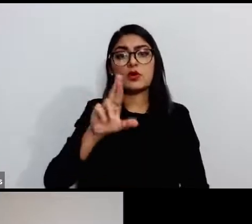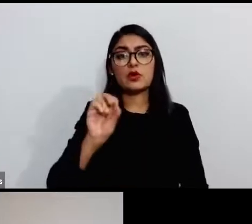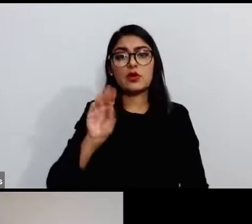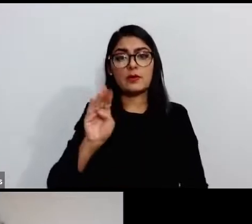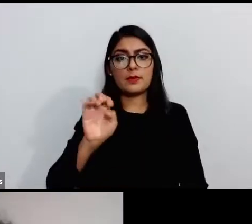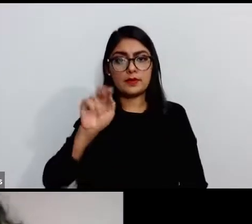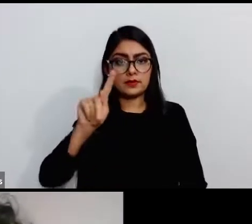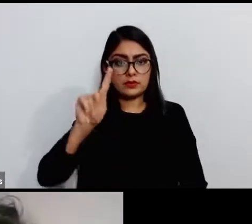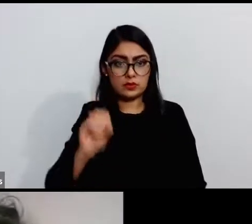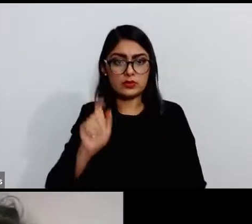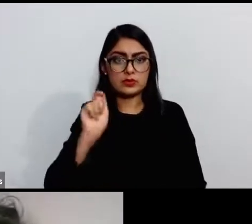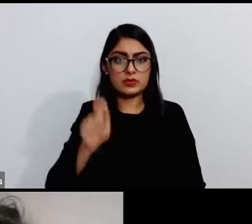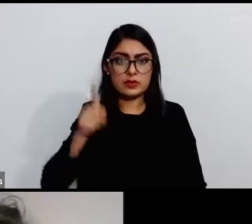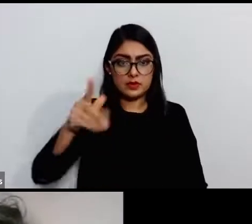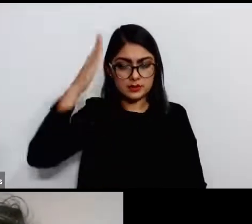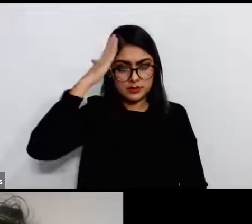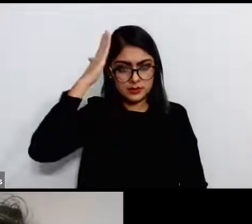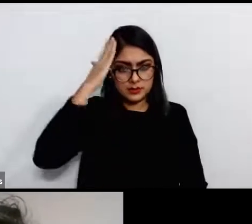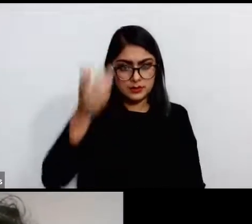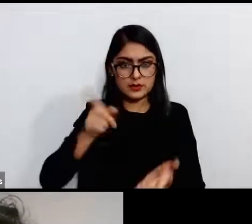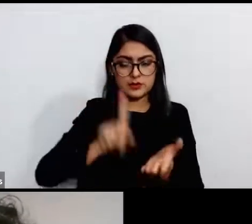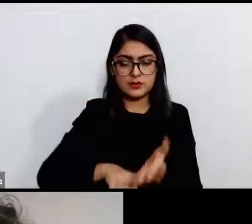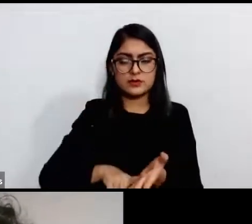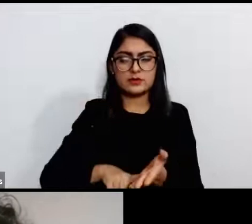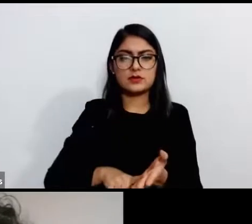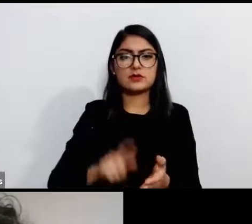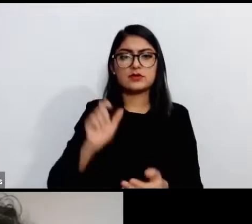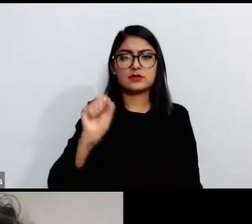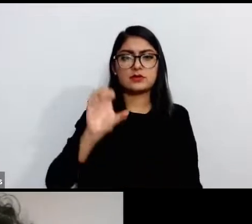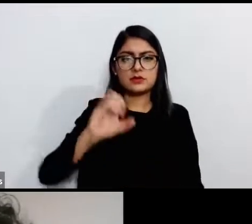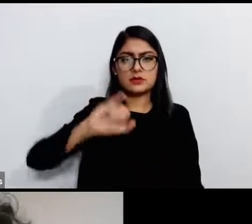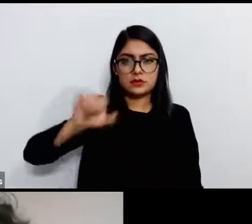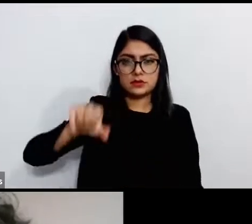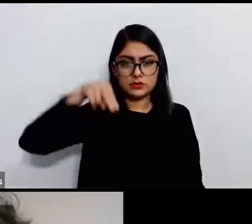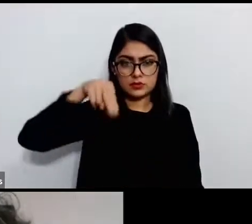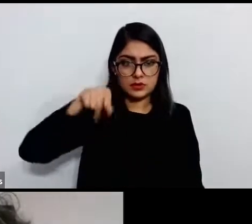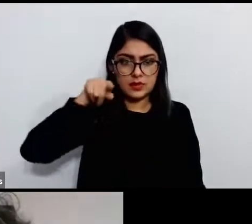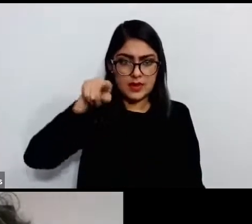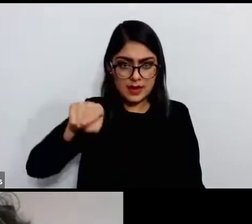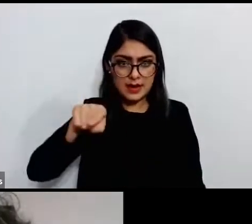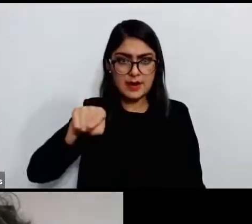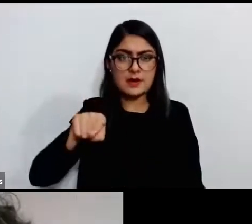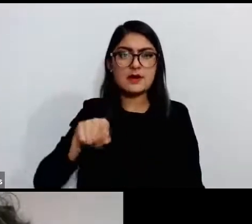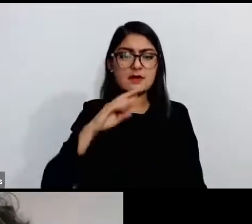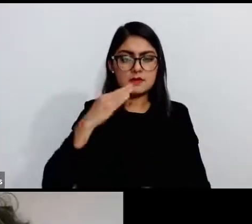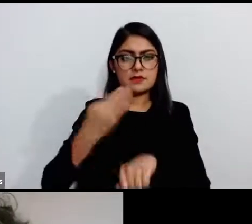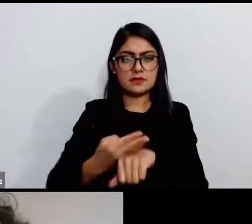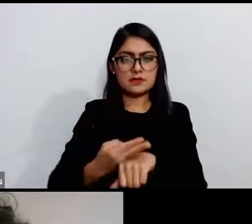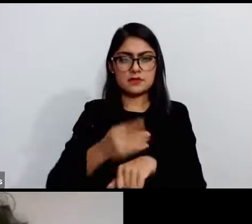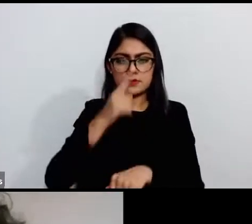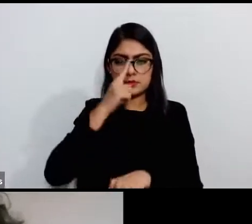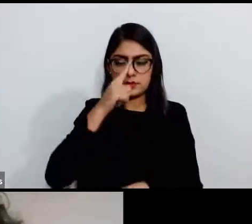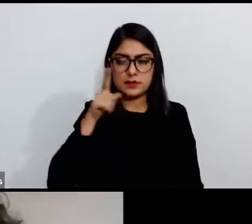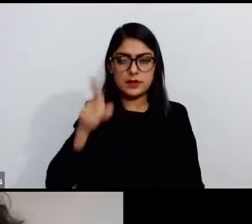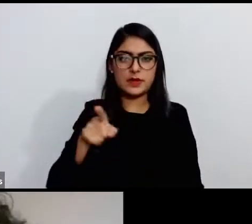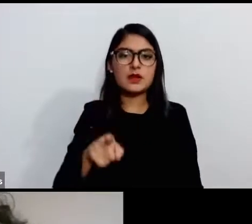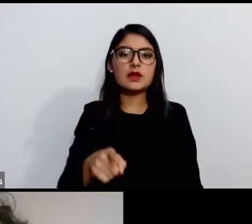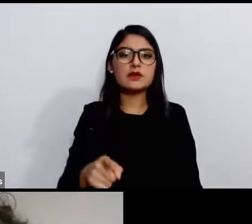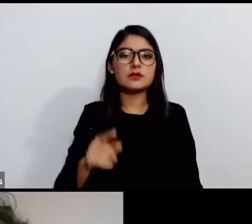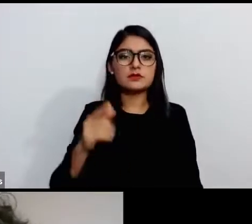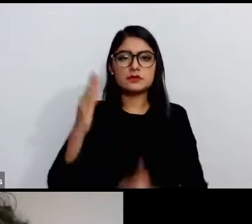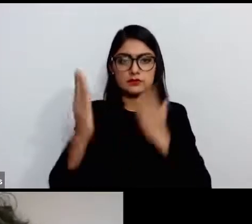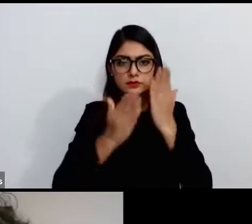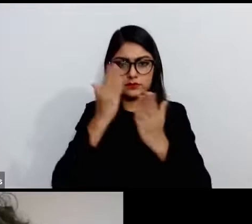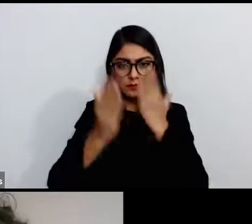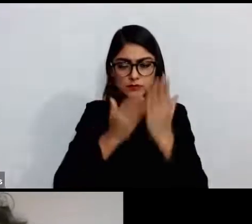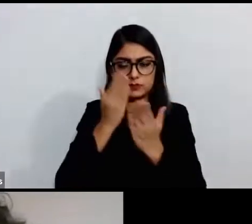general de Relaciones Institucionales de la Suprema Corte de Justicia de la Nación. Es doctor en Derecho por la Universidad